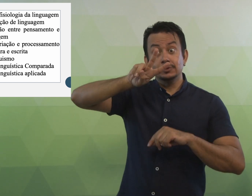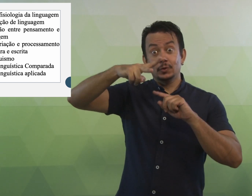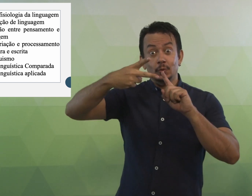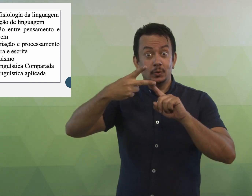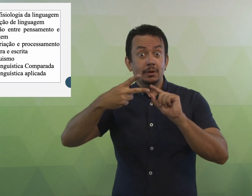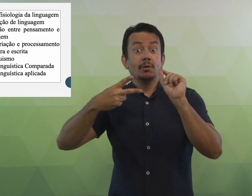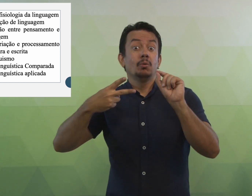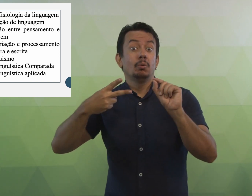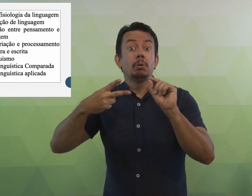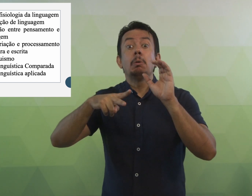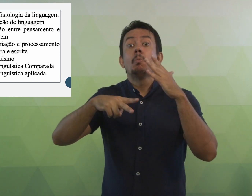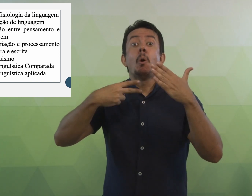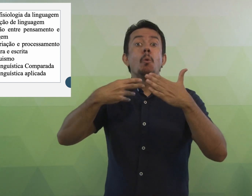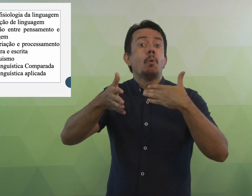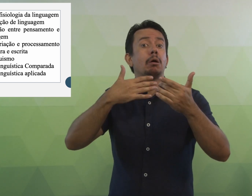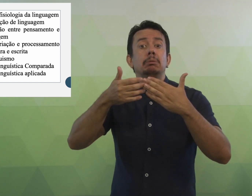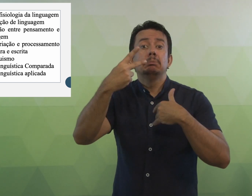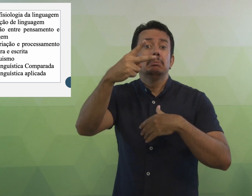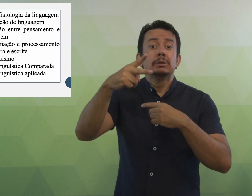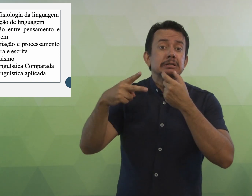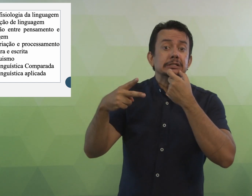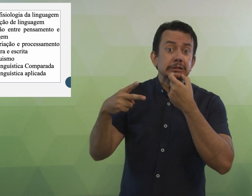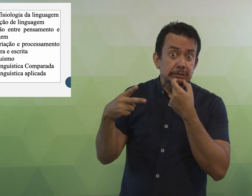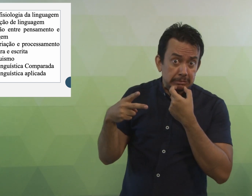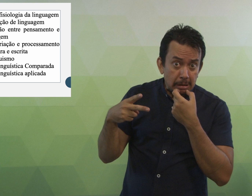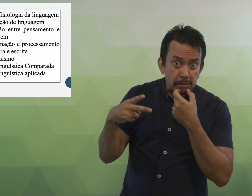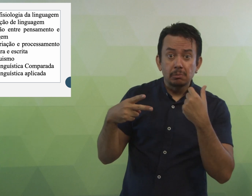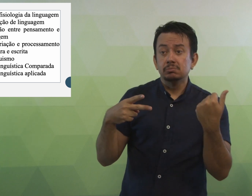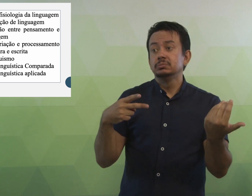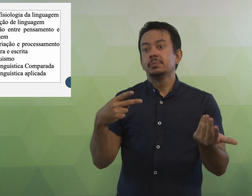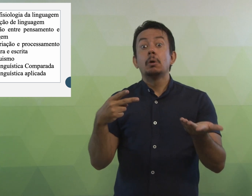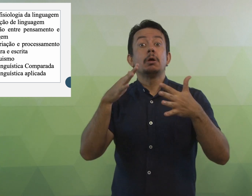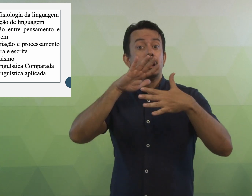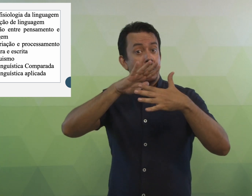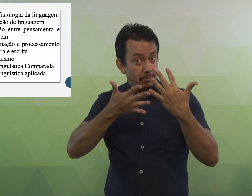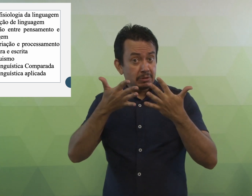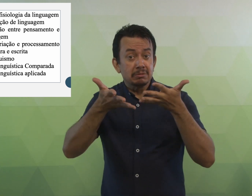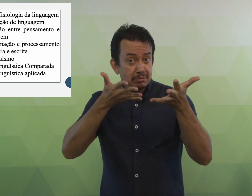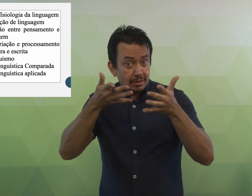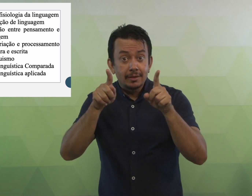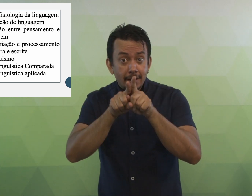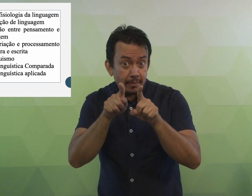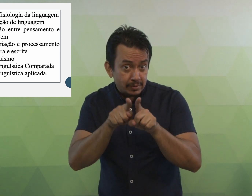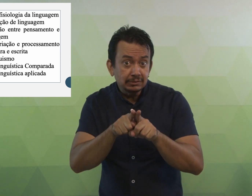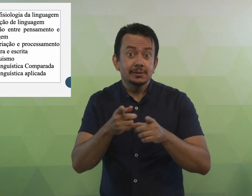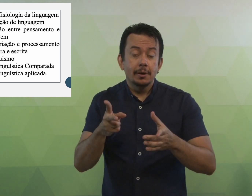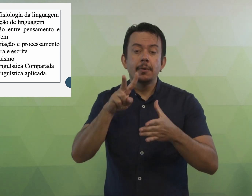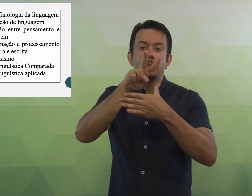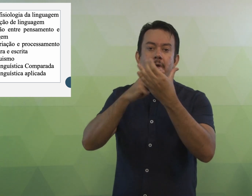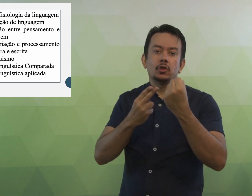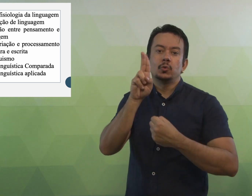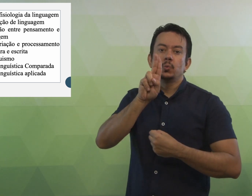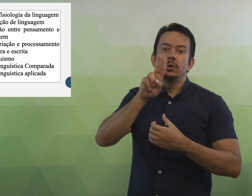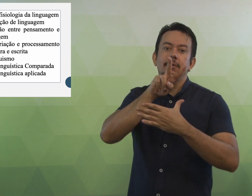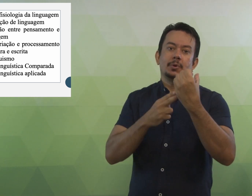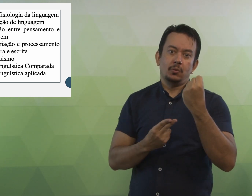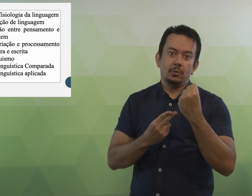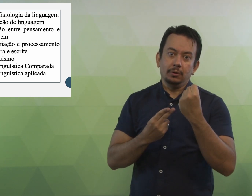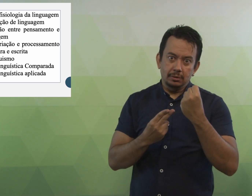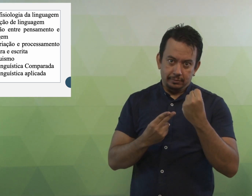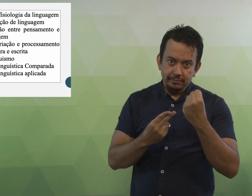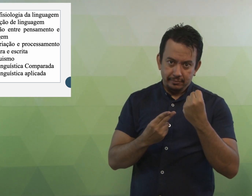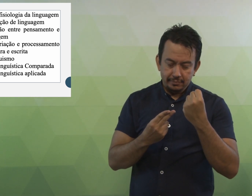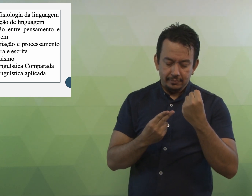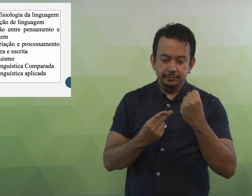por exemplo, que são ouvintes, vocês têm como L1 o português e L2 pode ser, por exemplo, inglês